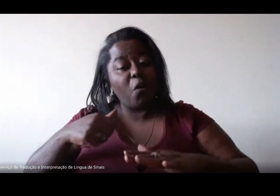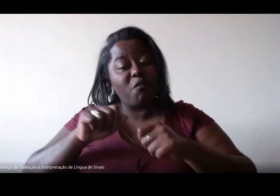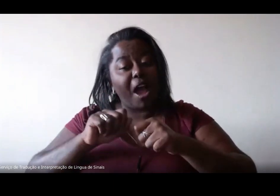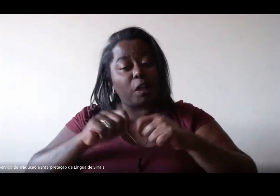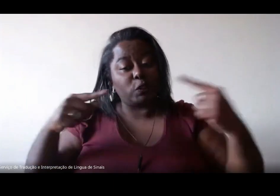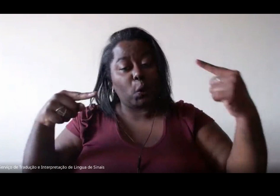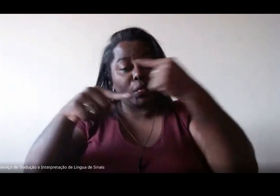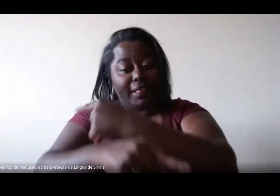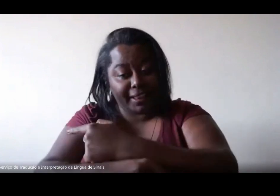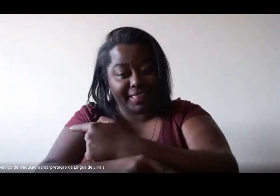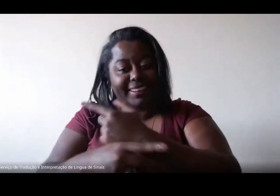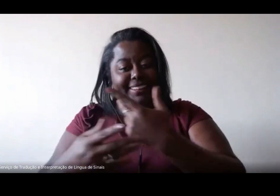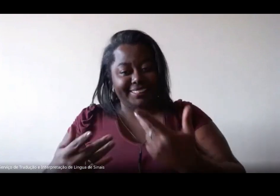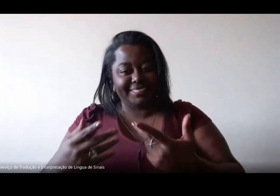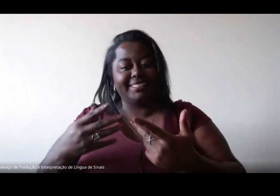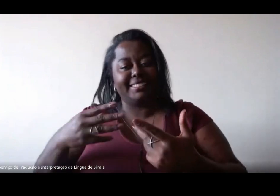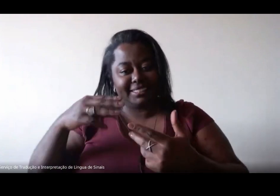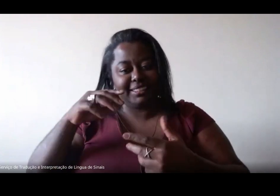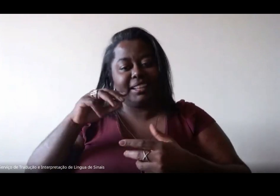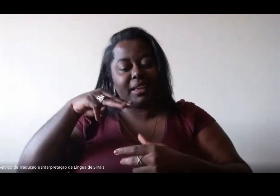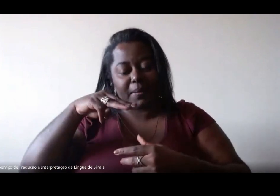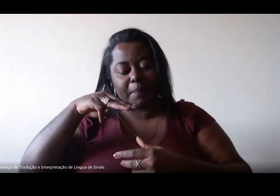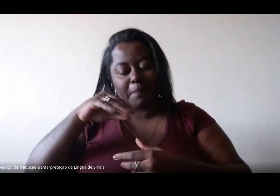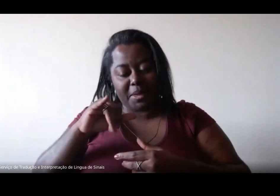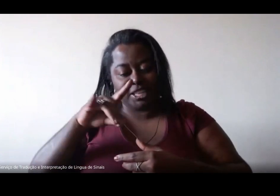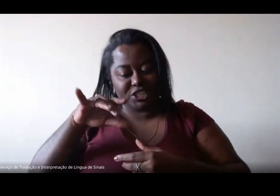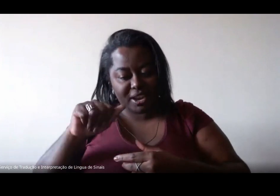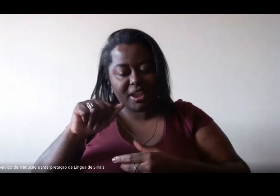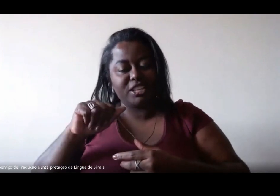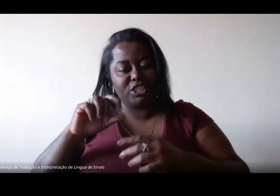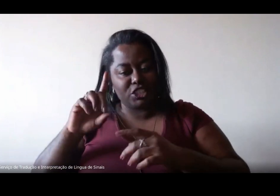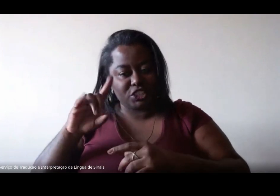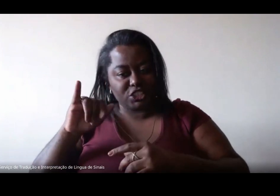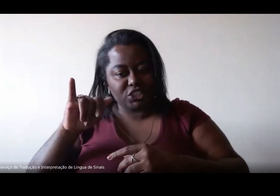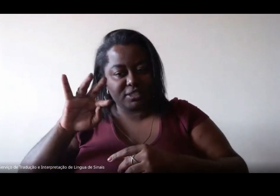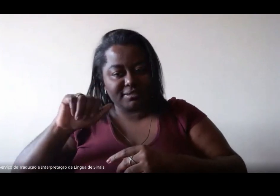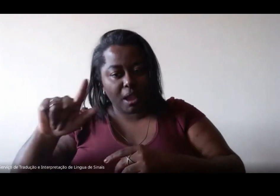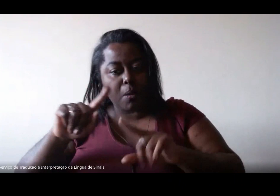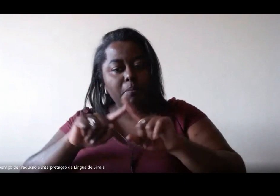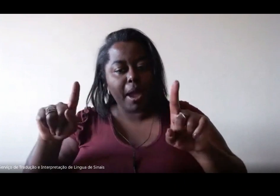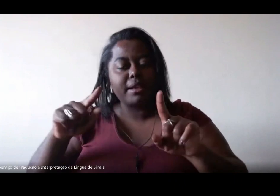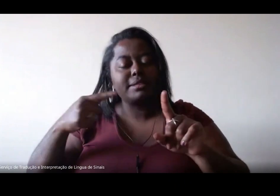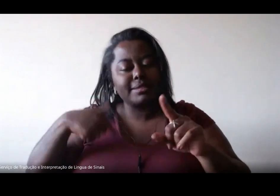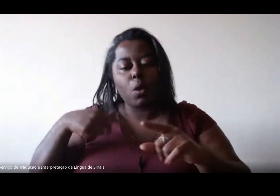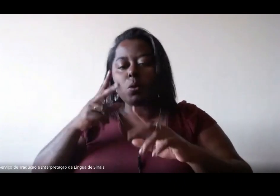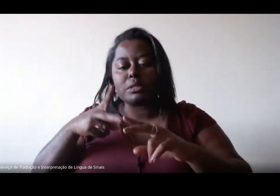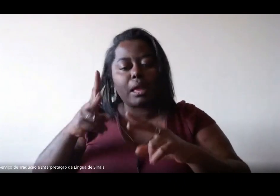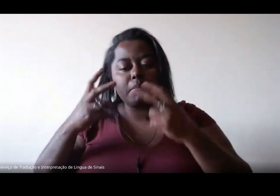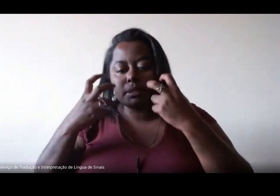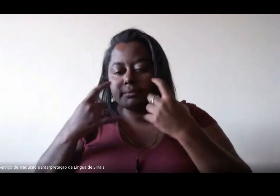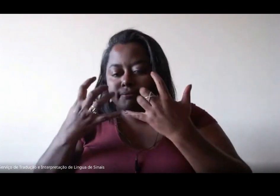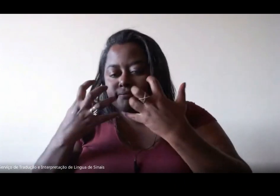contramão, acho que estou, do progresso midiático digital, mas cada vez mais eu sou atraída por